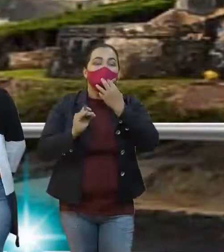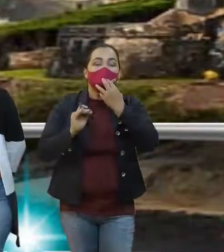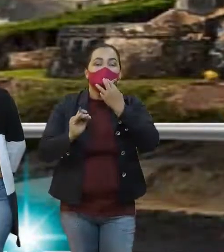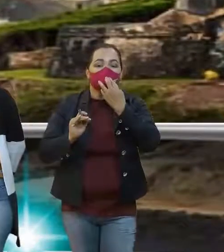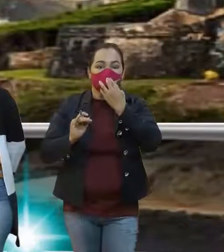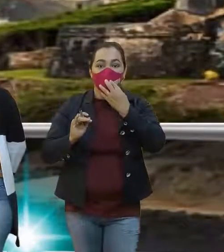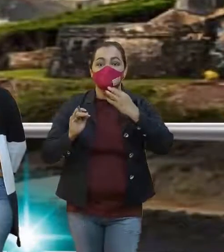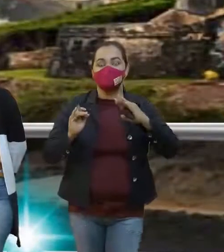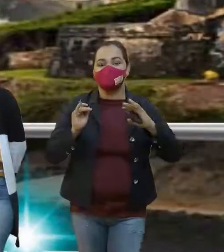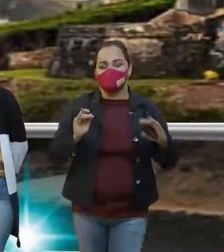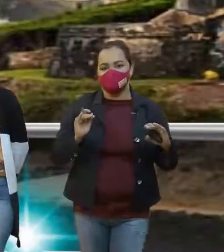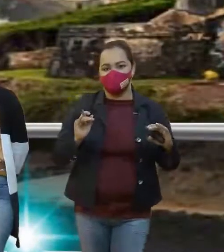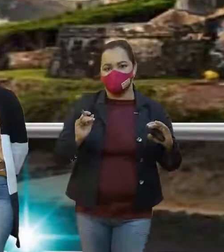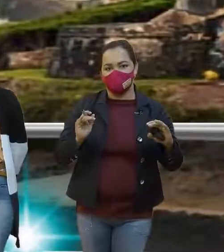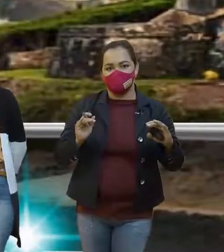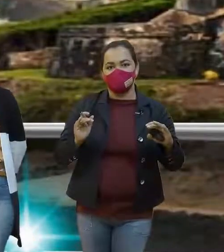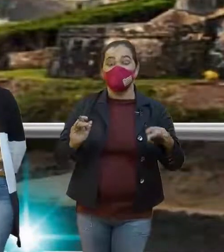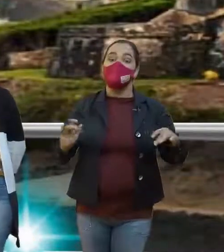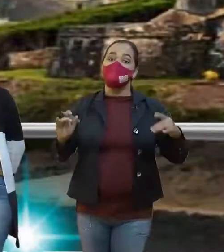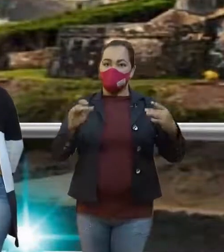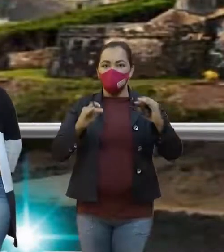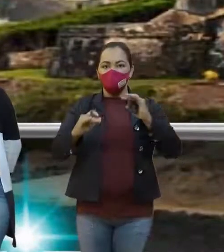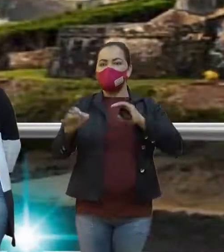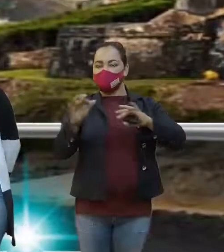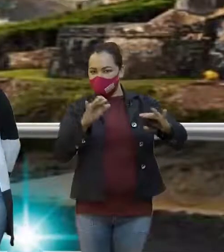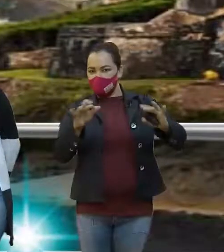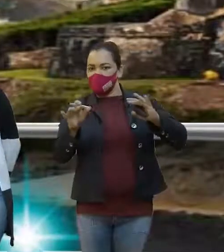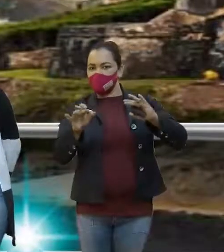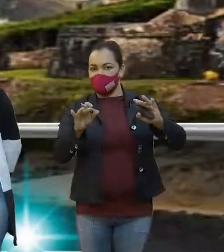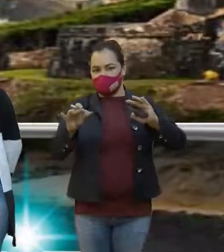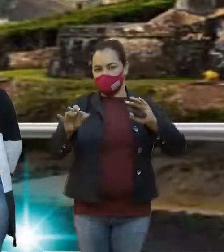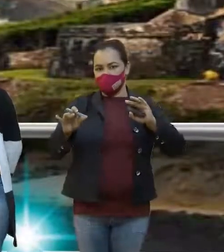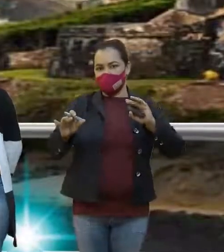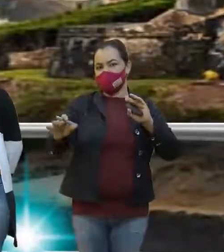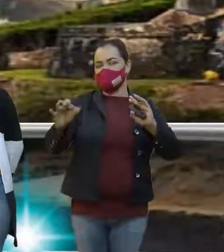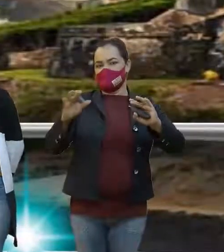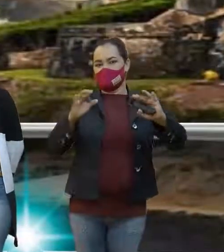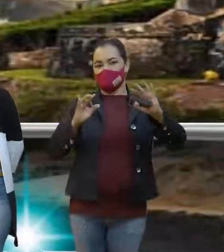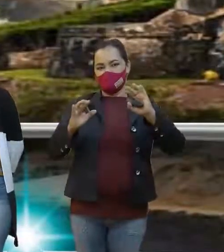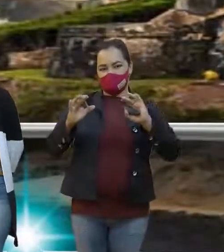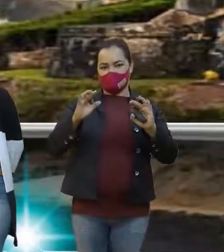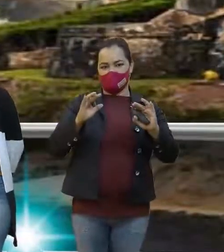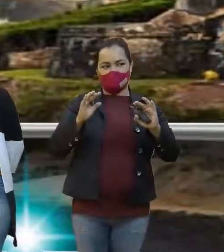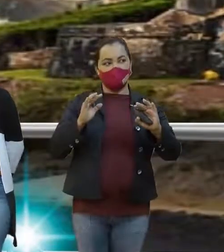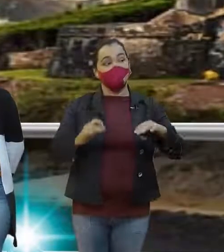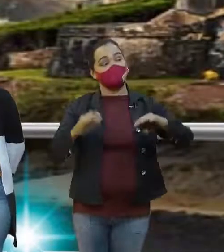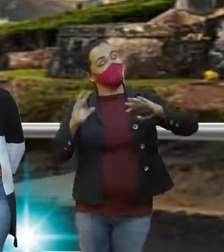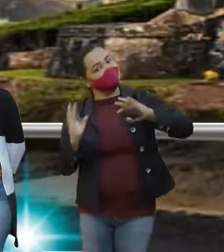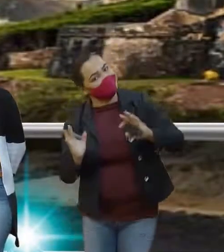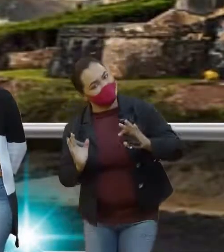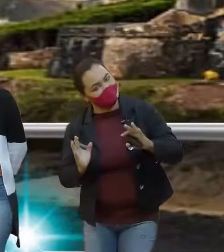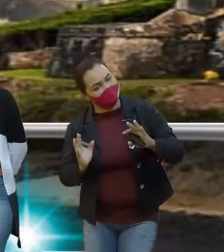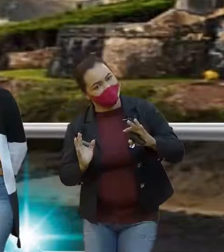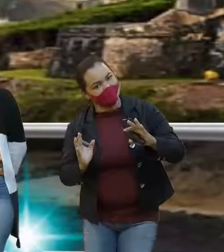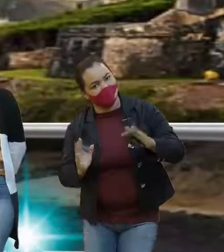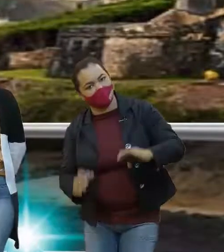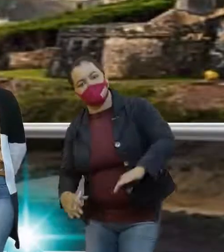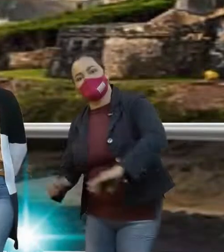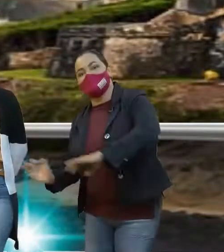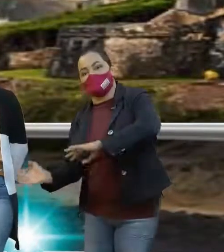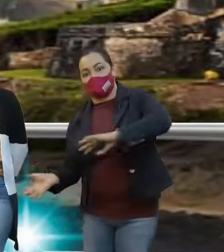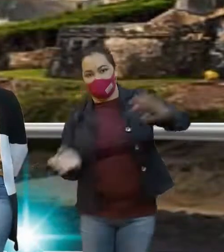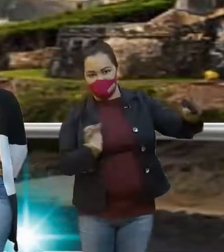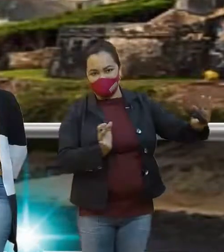gente é cheio de curiosidade para vocês. Passou bem rapidinho ali na vinheta algumas informações. O que é que a gente vai fazer